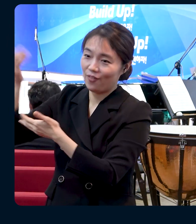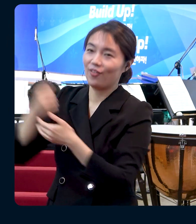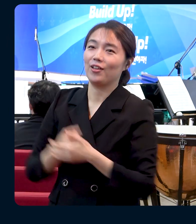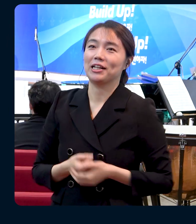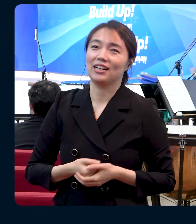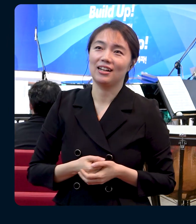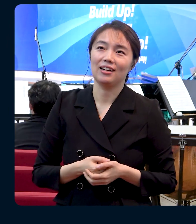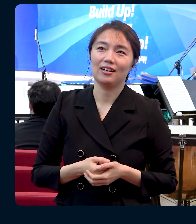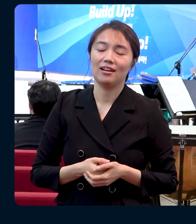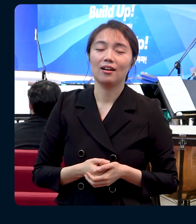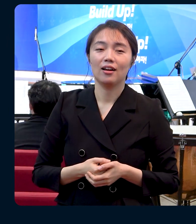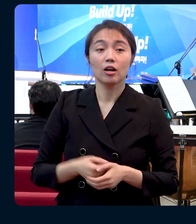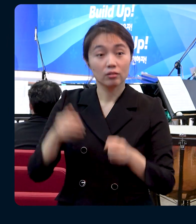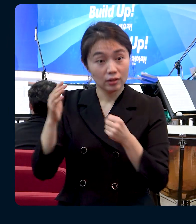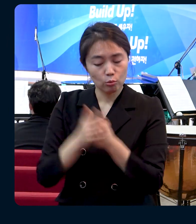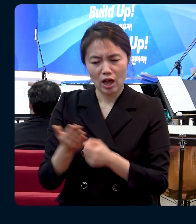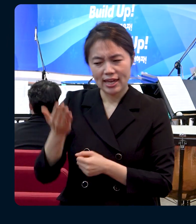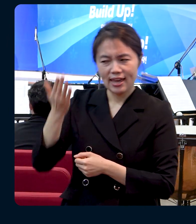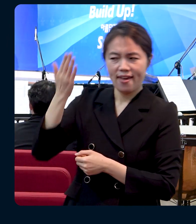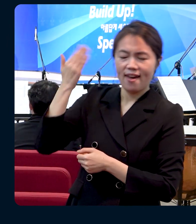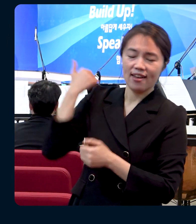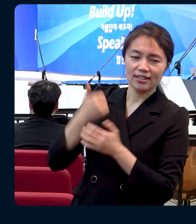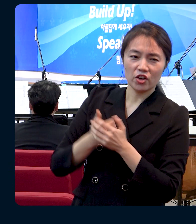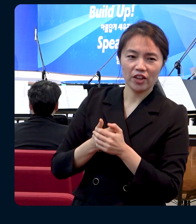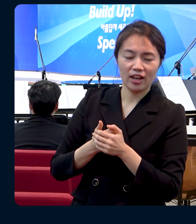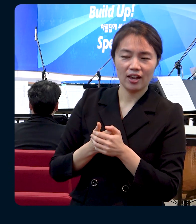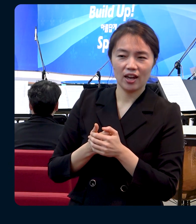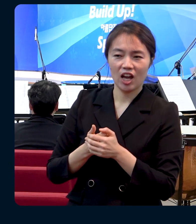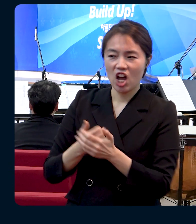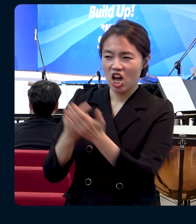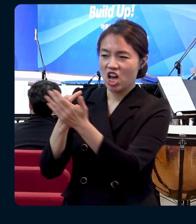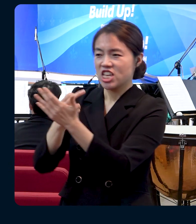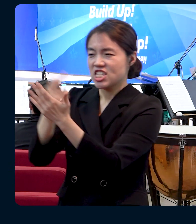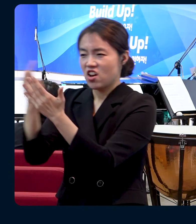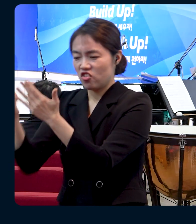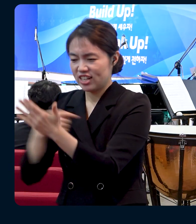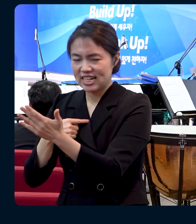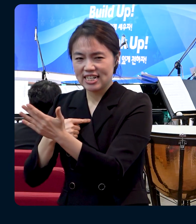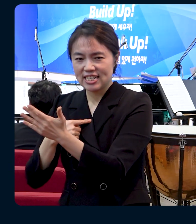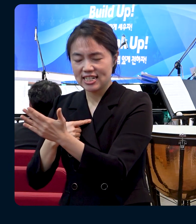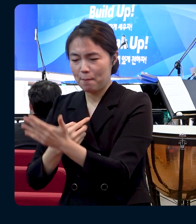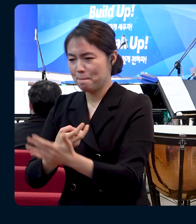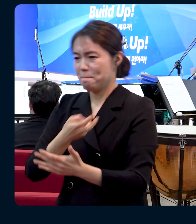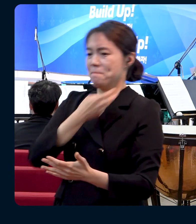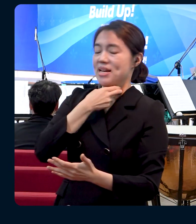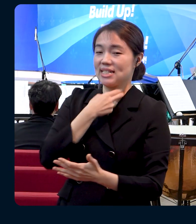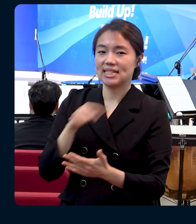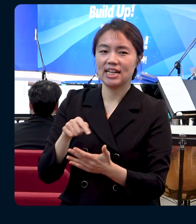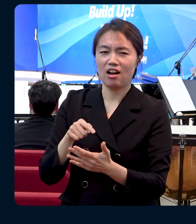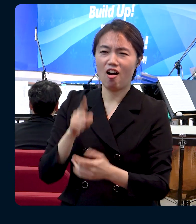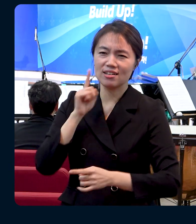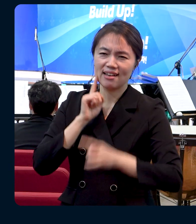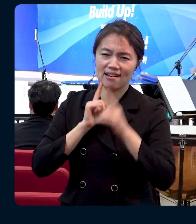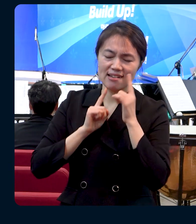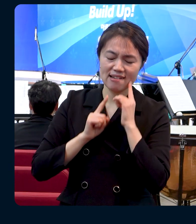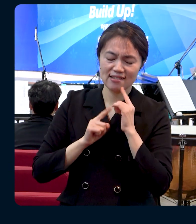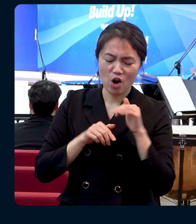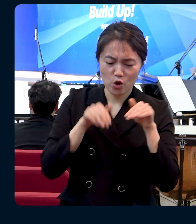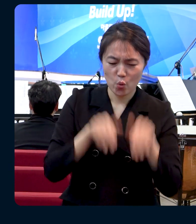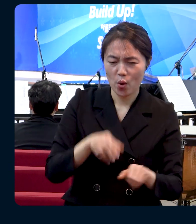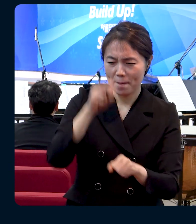그것 때문에 이전에 그렇게 힘들게 정말 가슴 아프게 배신당하고 팔려온 그런